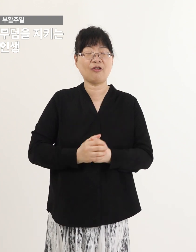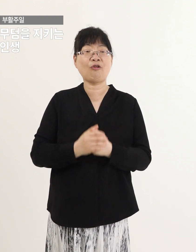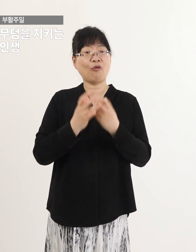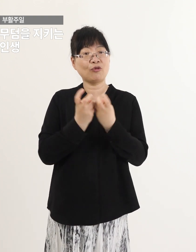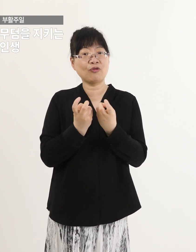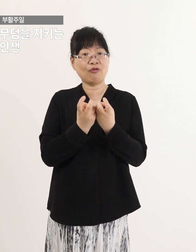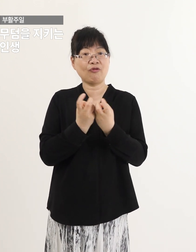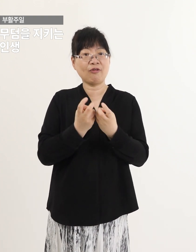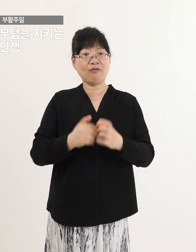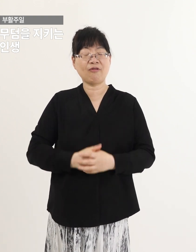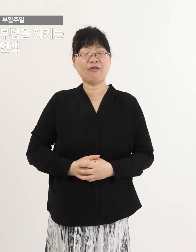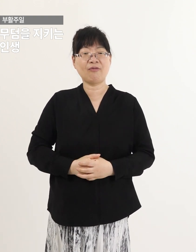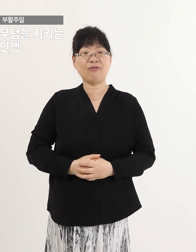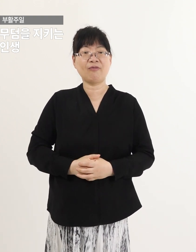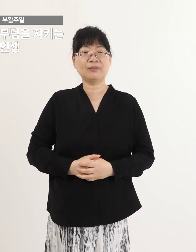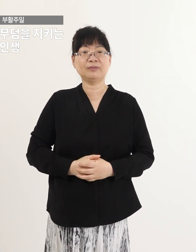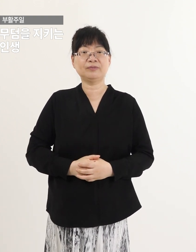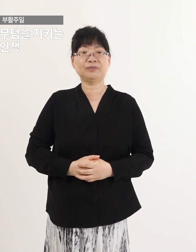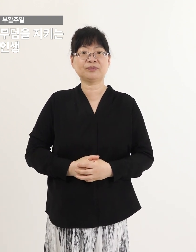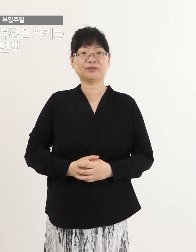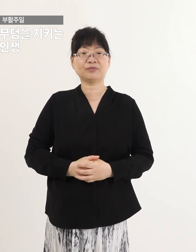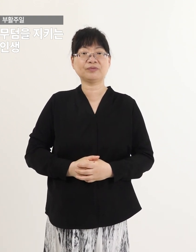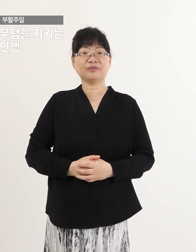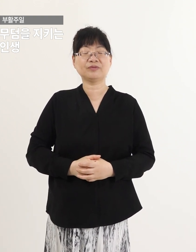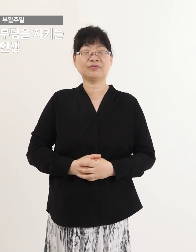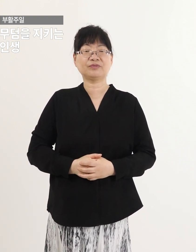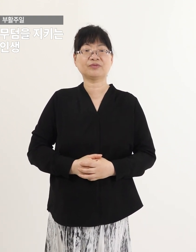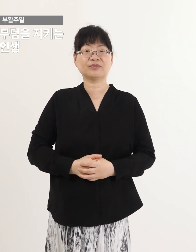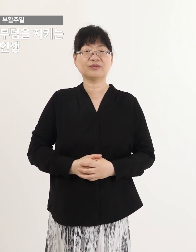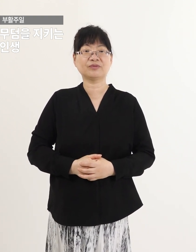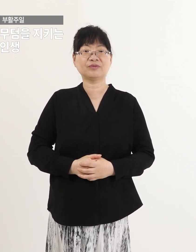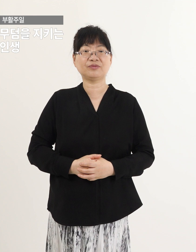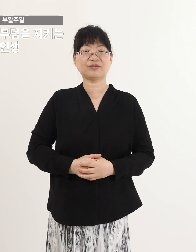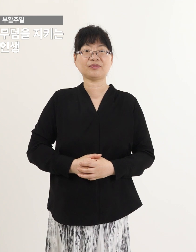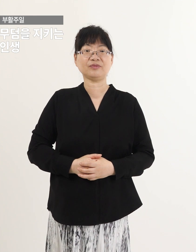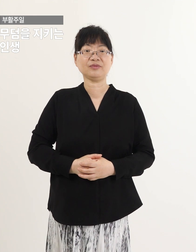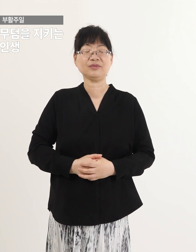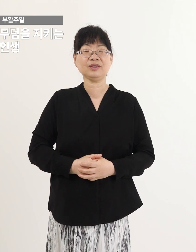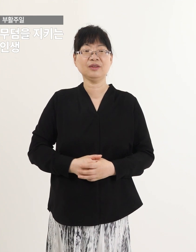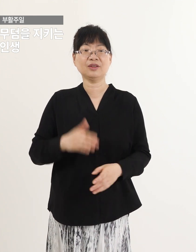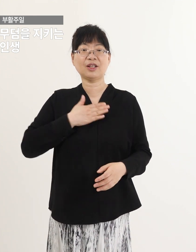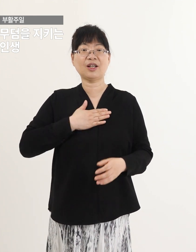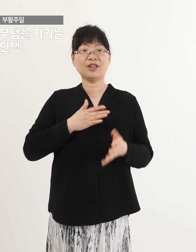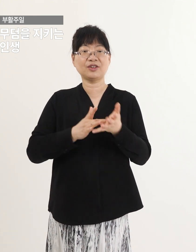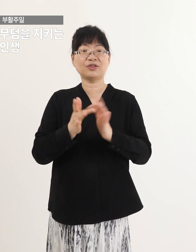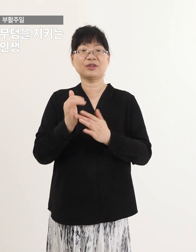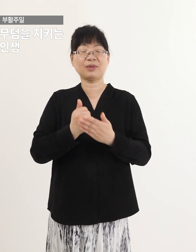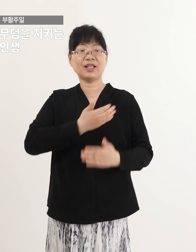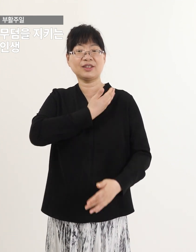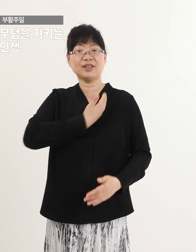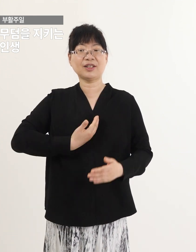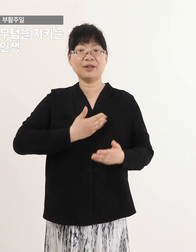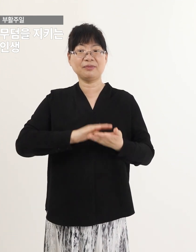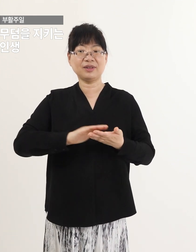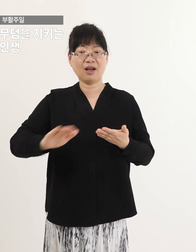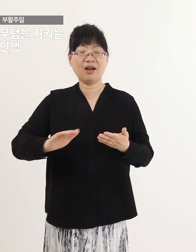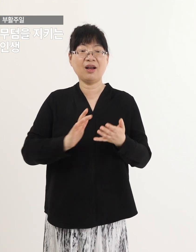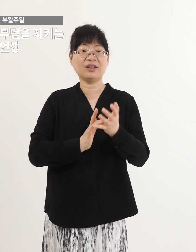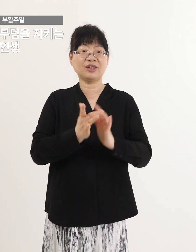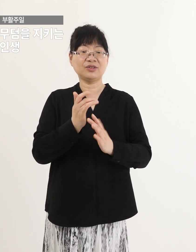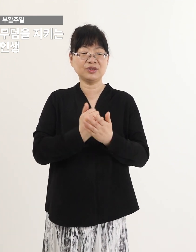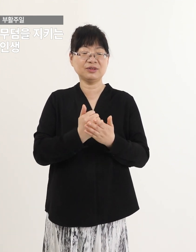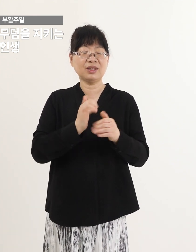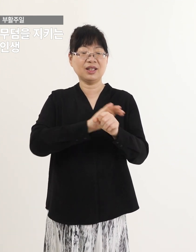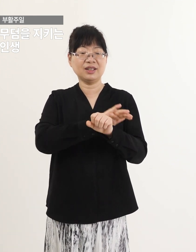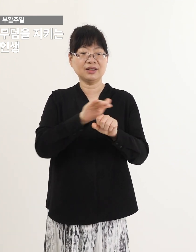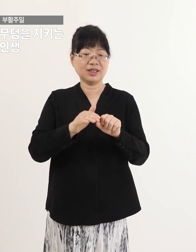거예요? 완전히 카밍 아웃을 하고 그분의 장례를,